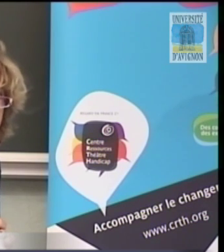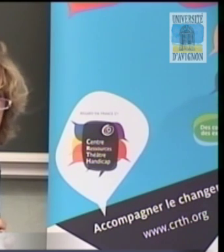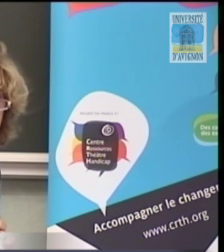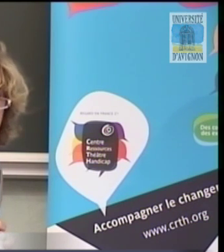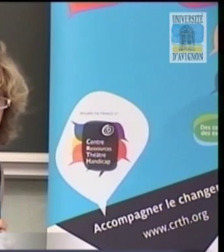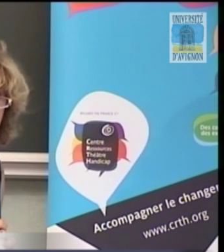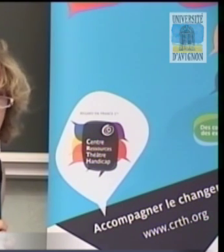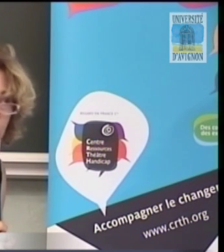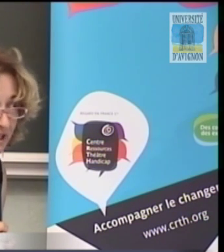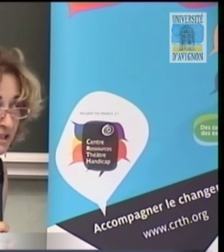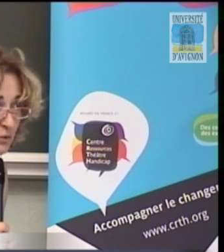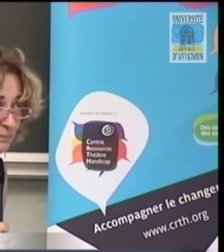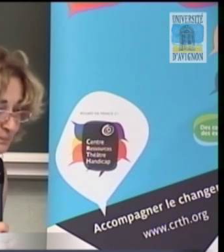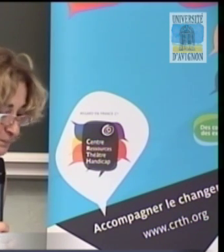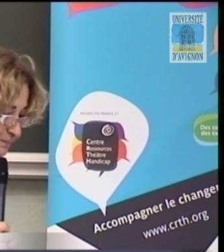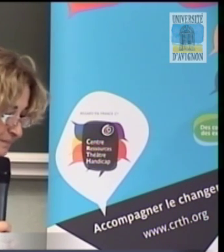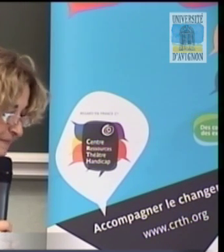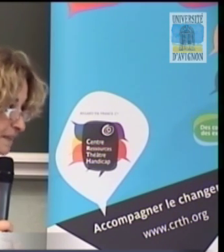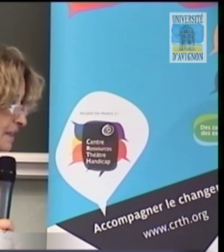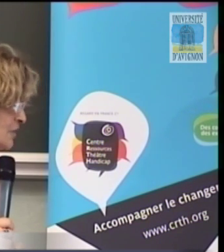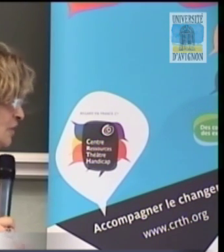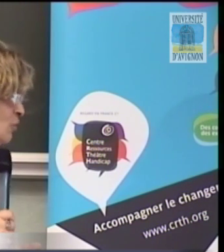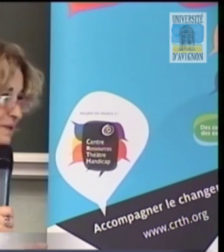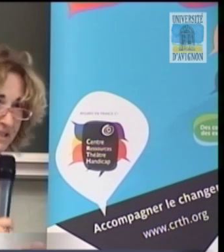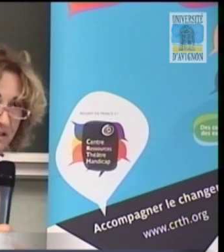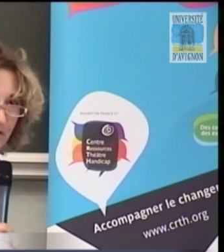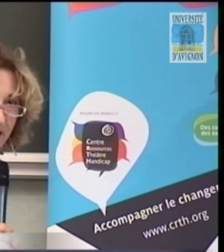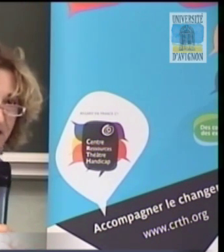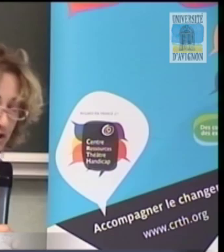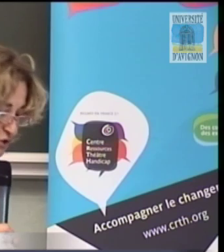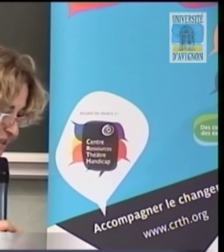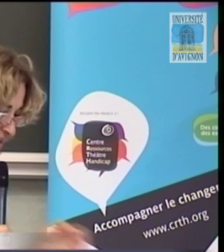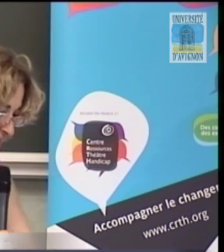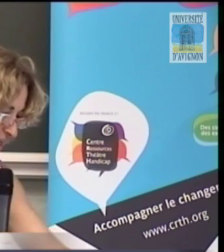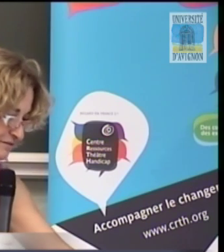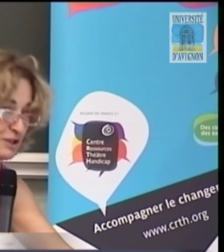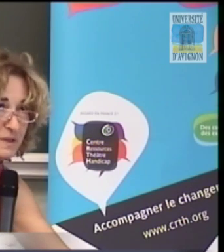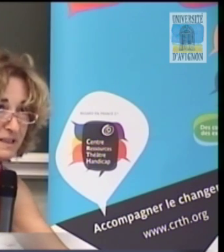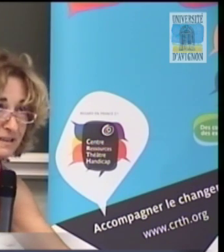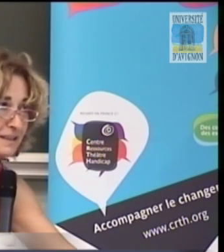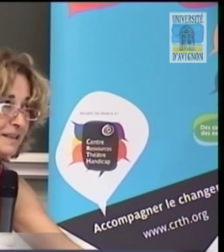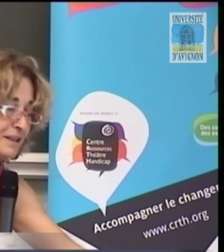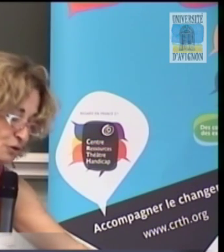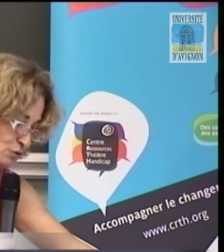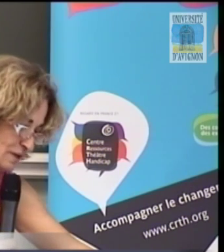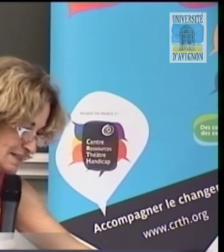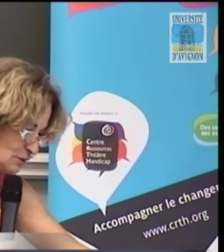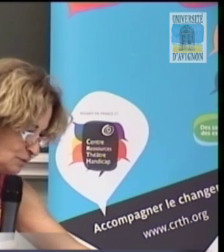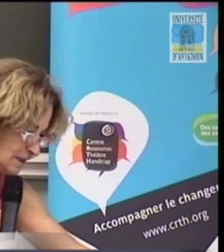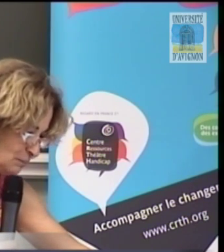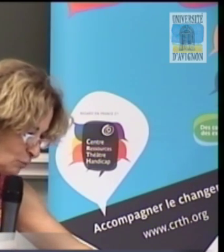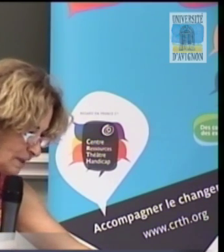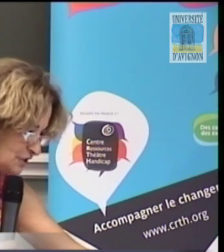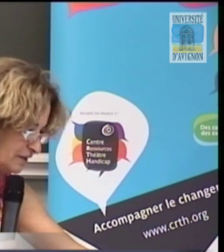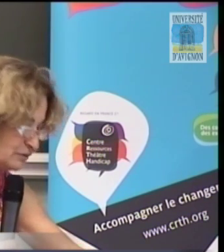sont à partager sans modération. J'ai grand plaisir à échanger avec lui et je vous laisse